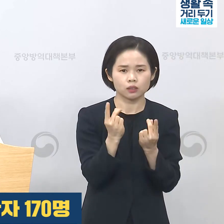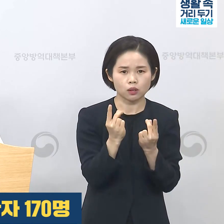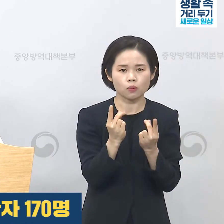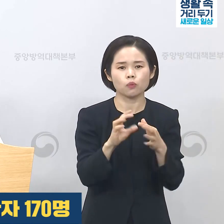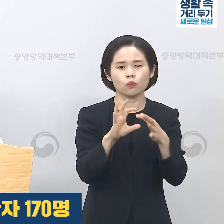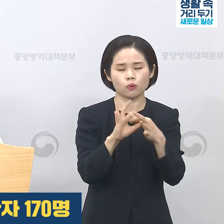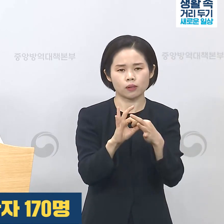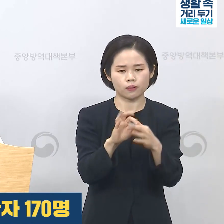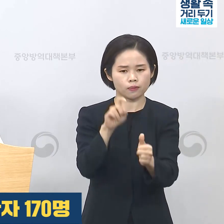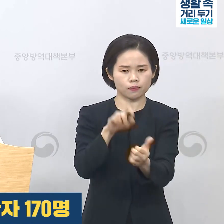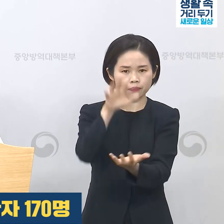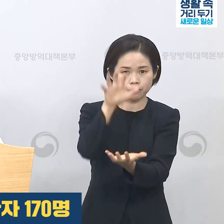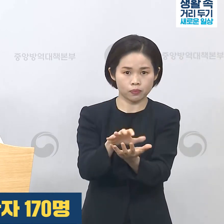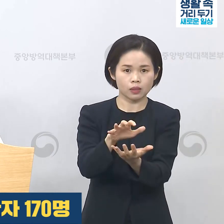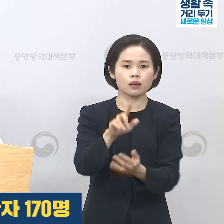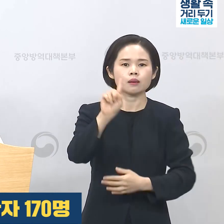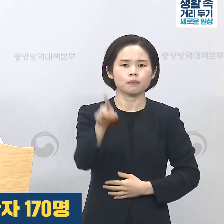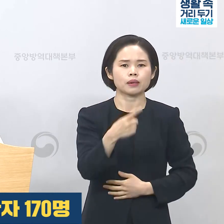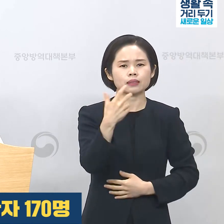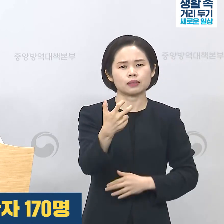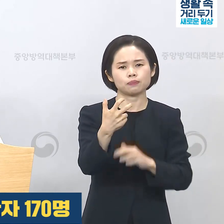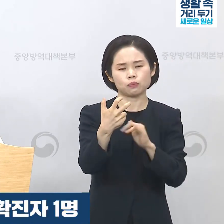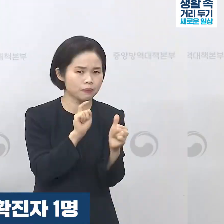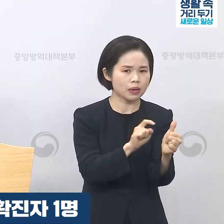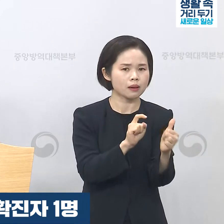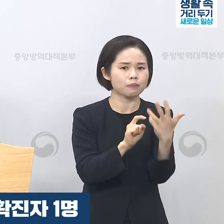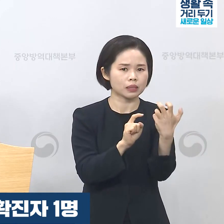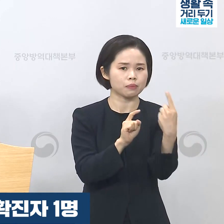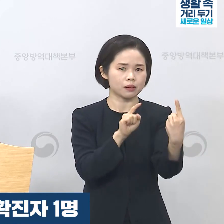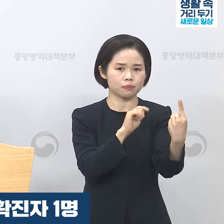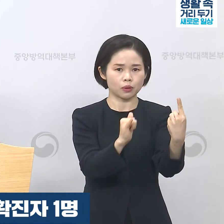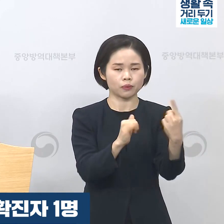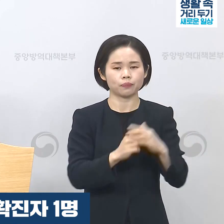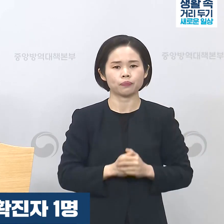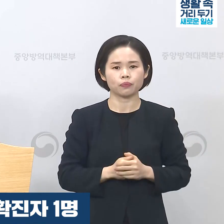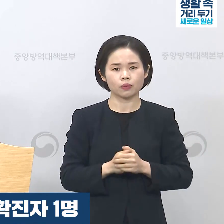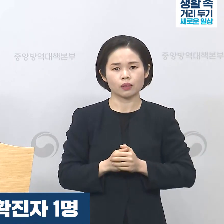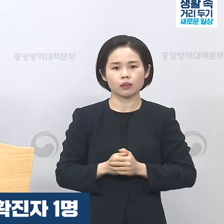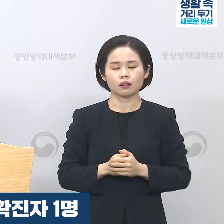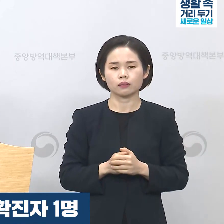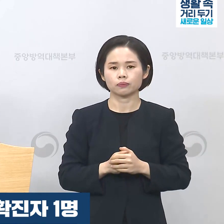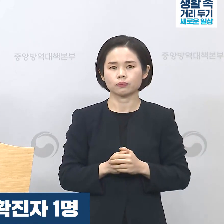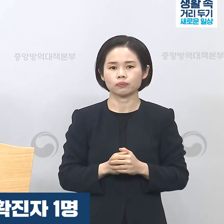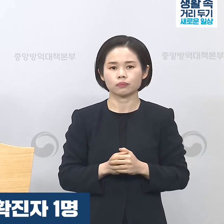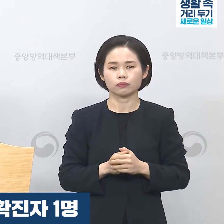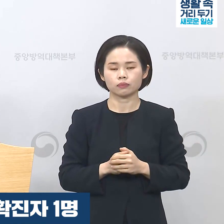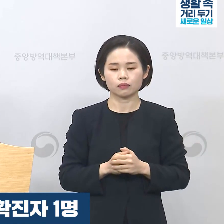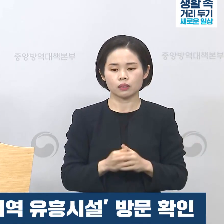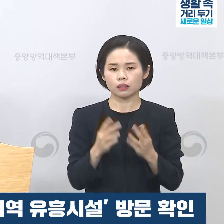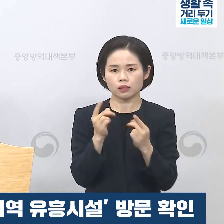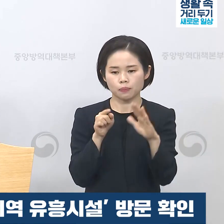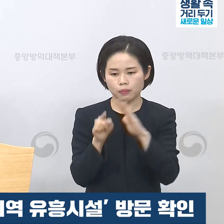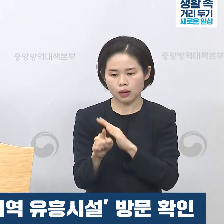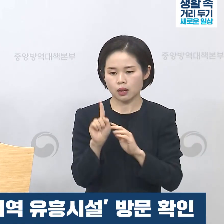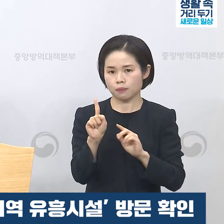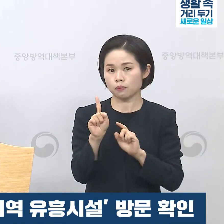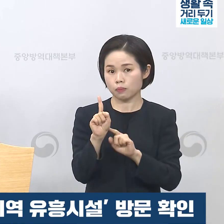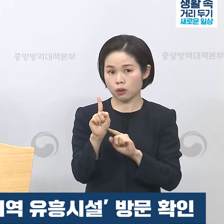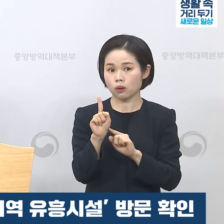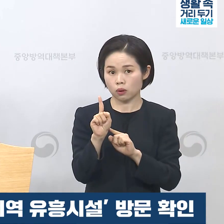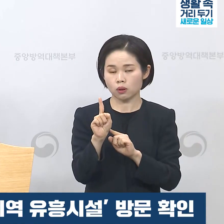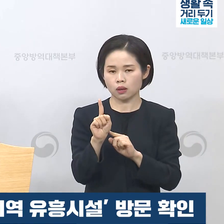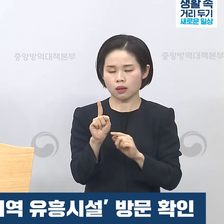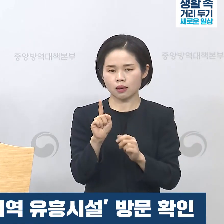누적 확진자 수는 170명입니다. 클럽 방문 확진자 중 1명이 감염력이